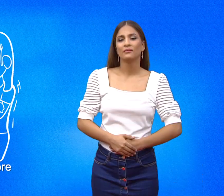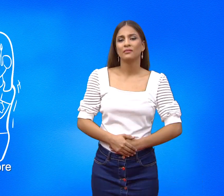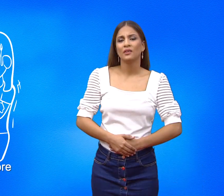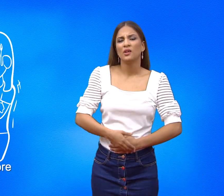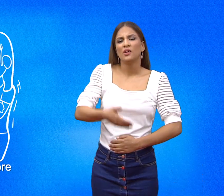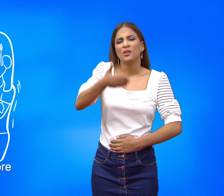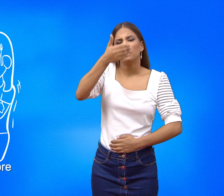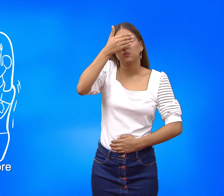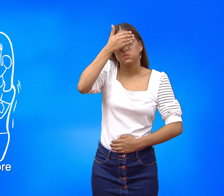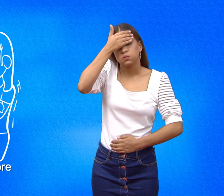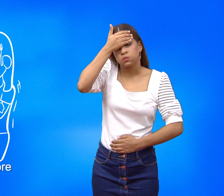fiebre